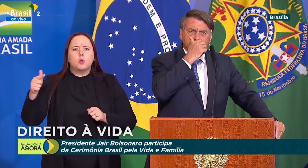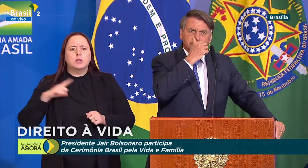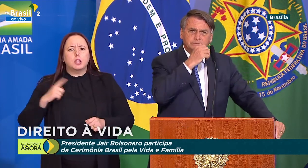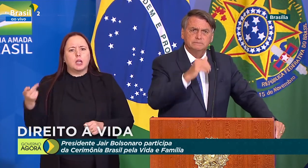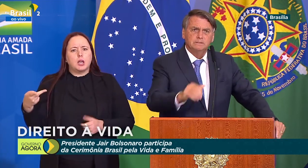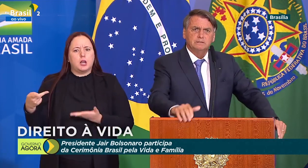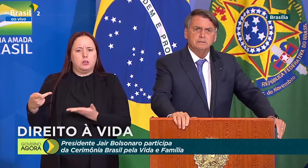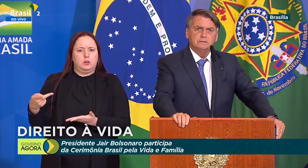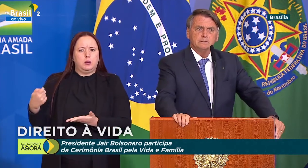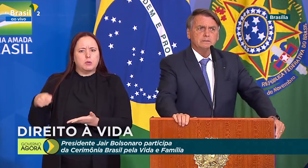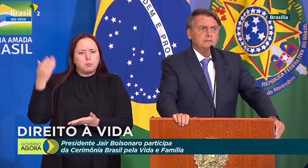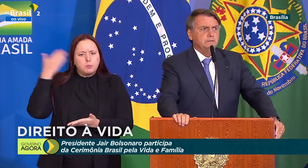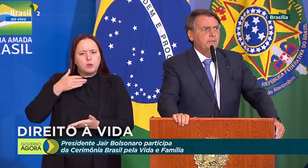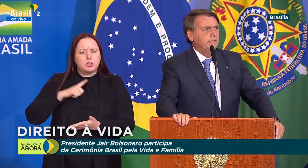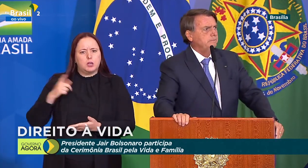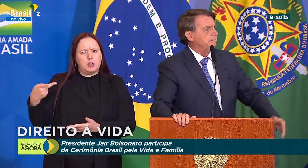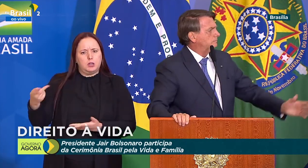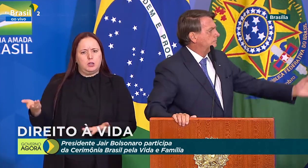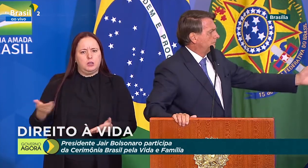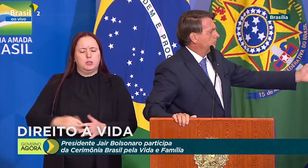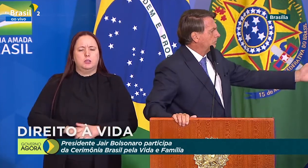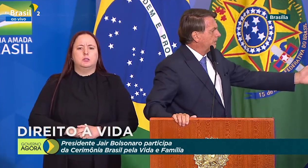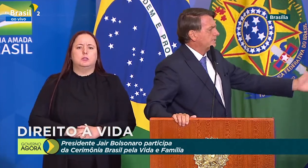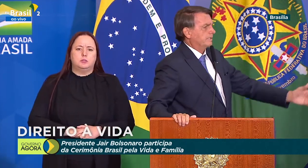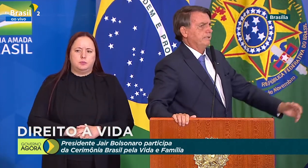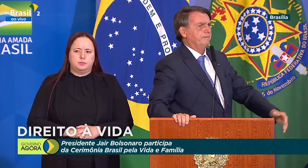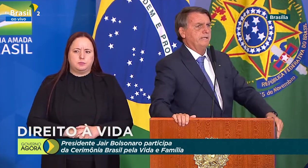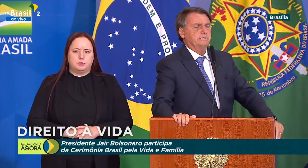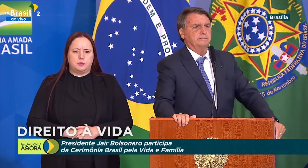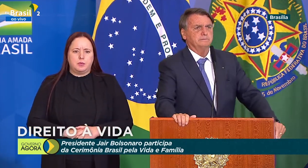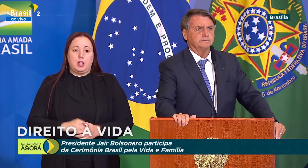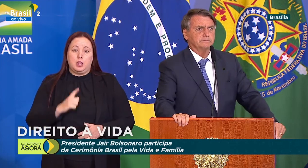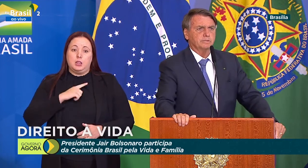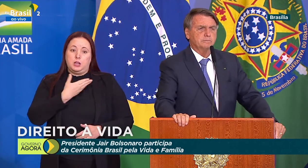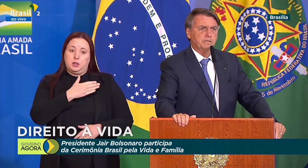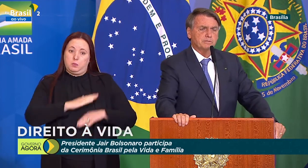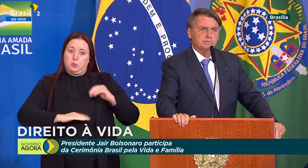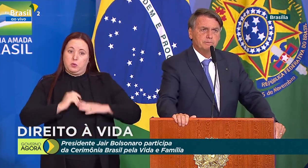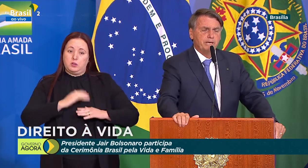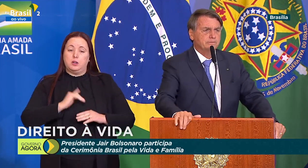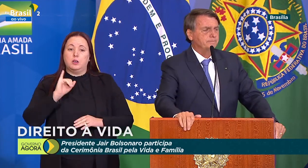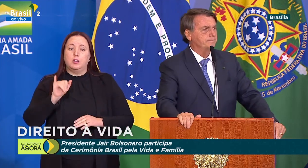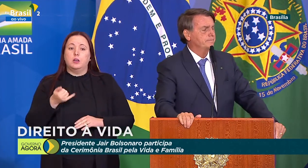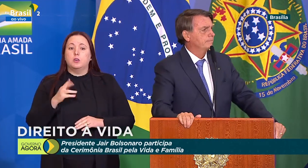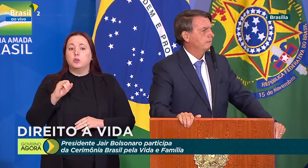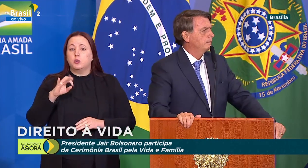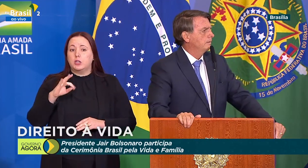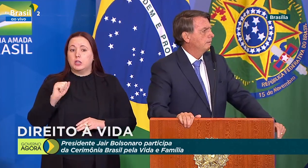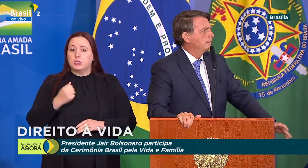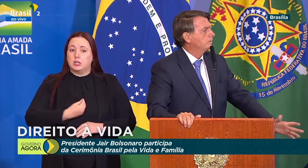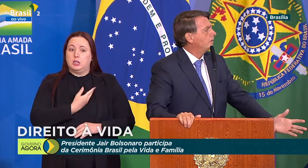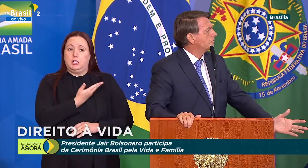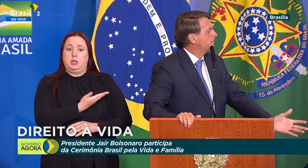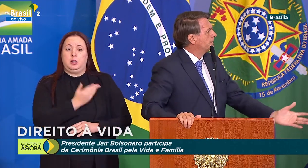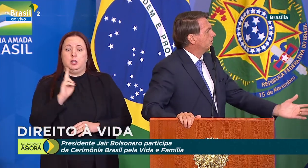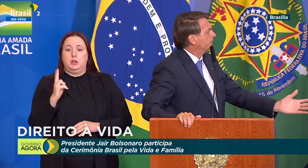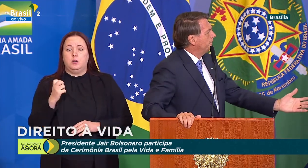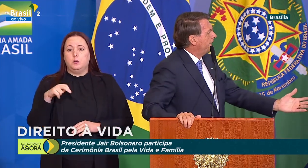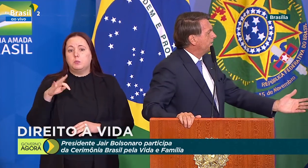errado é bem Tem um jurista aqui na frente só se o Ministro Humberto